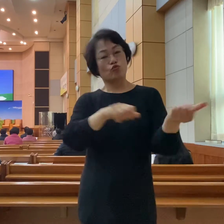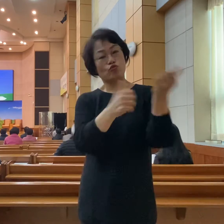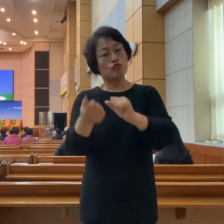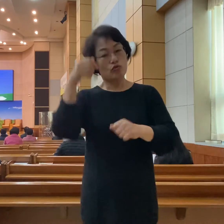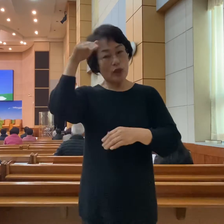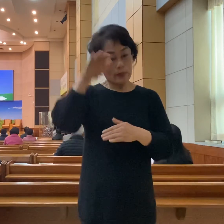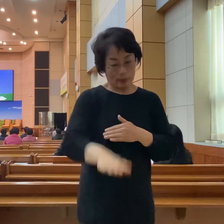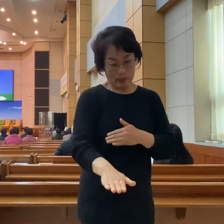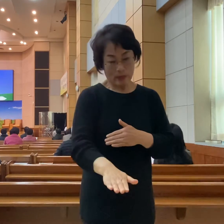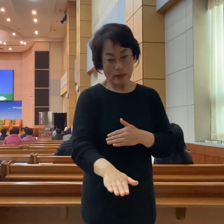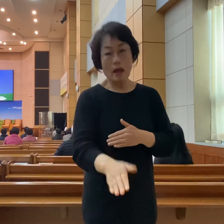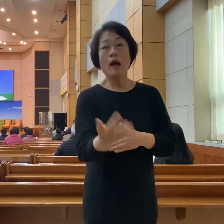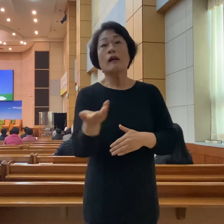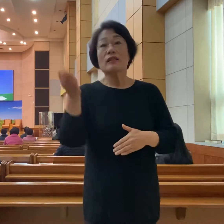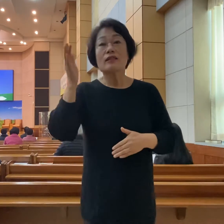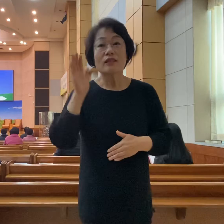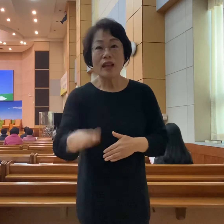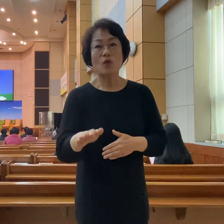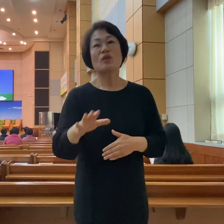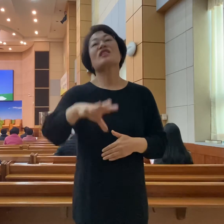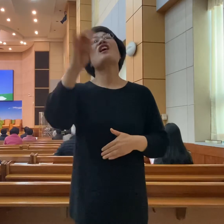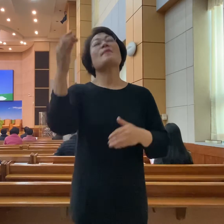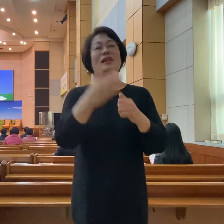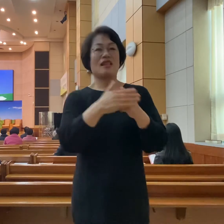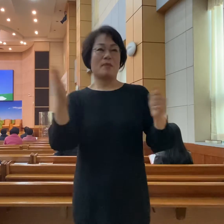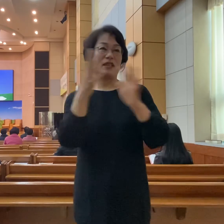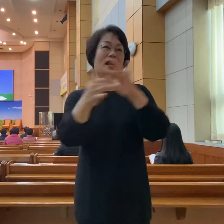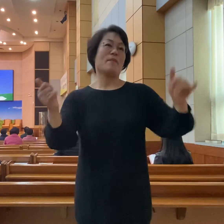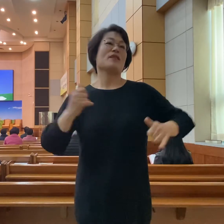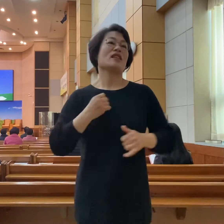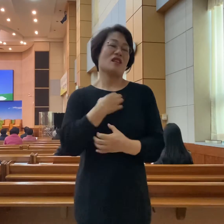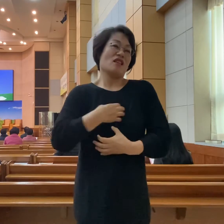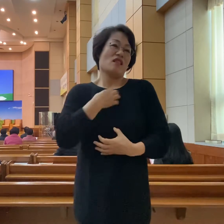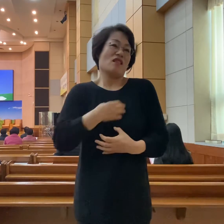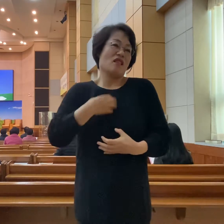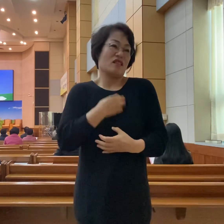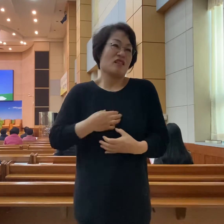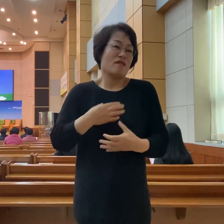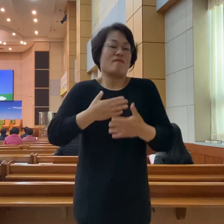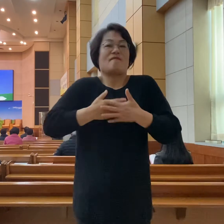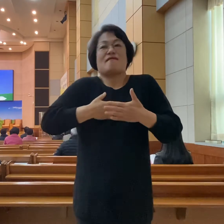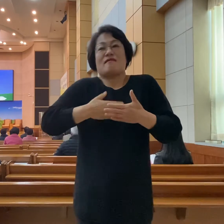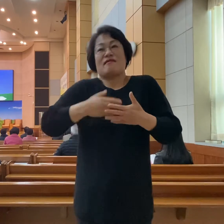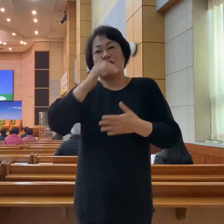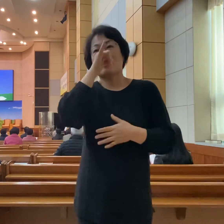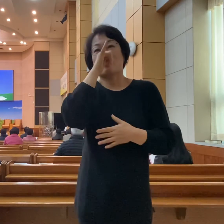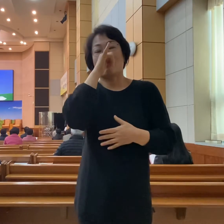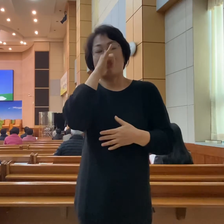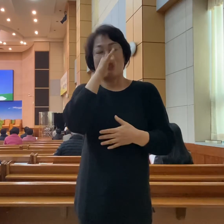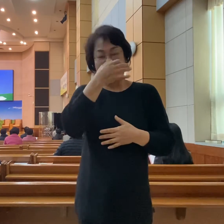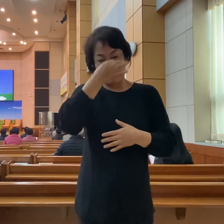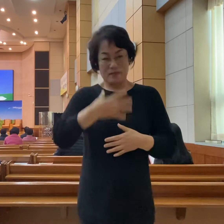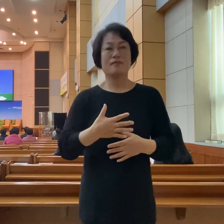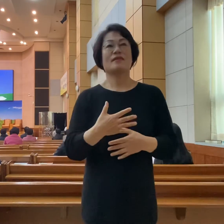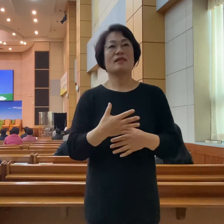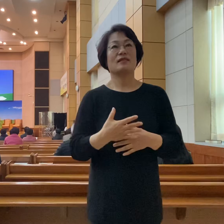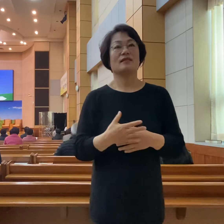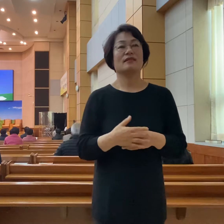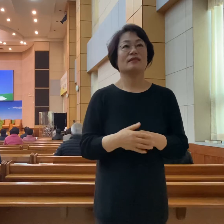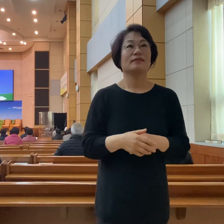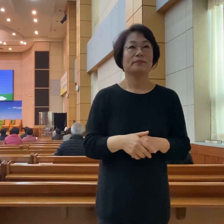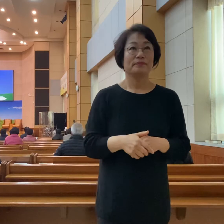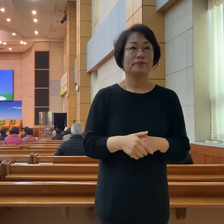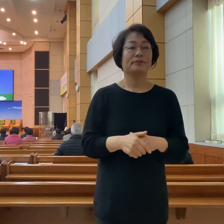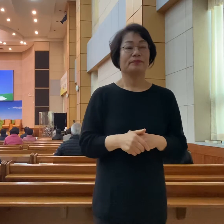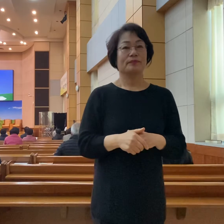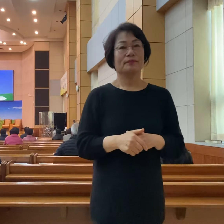그런데도 얼마나 불안해하는지, 얼마나 염려하는지, 얼마나 이제 힘들어하는지 하는 것을